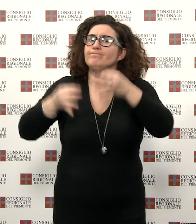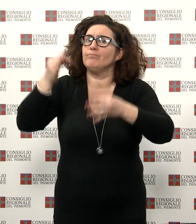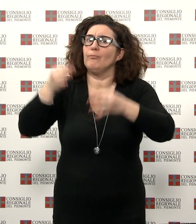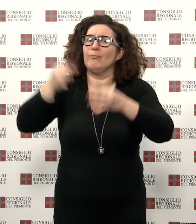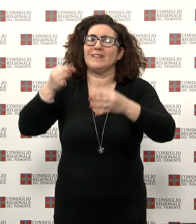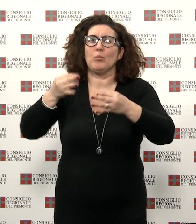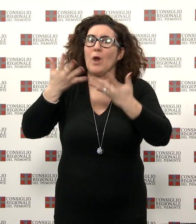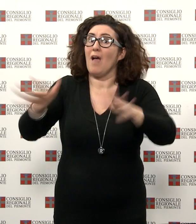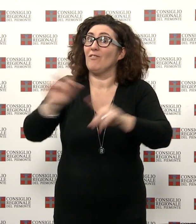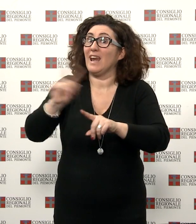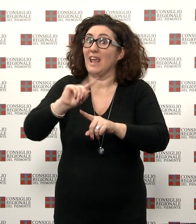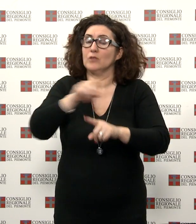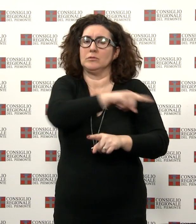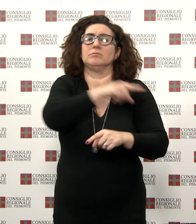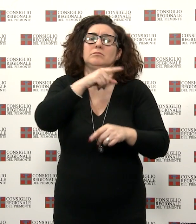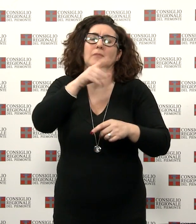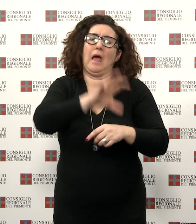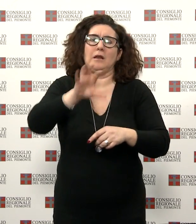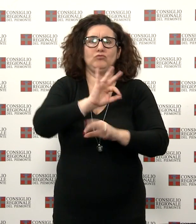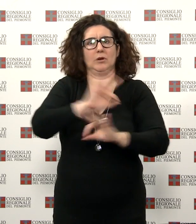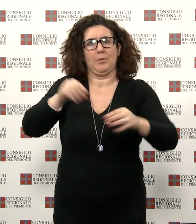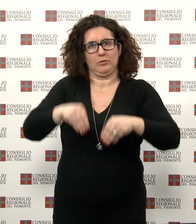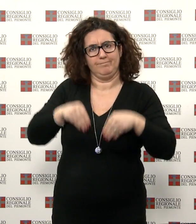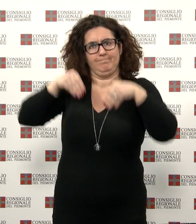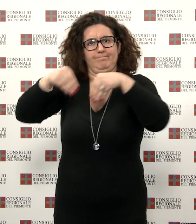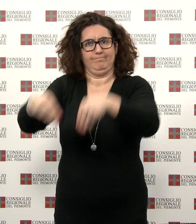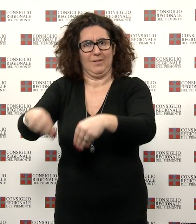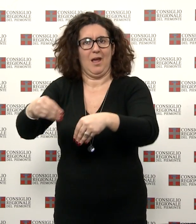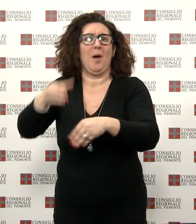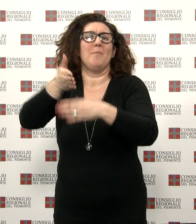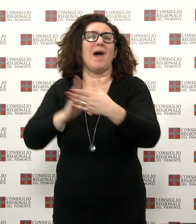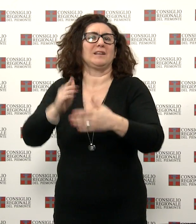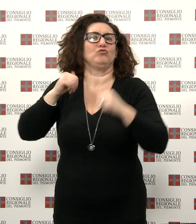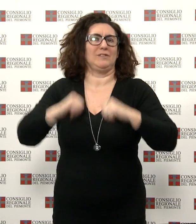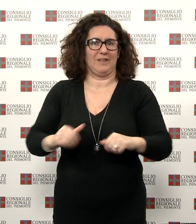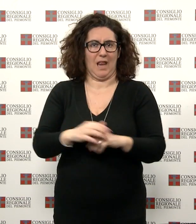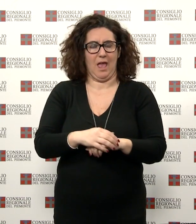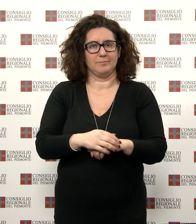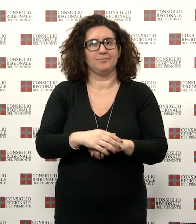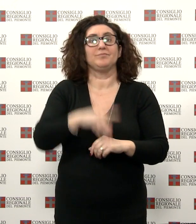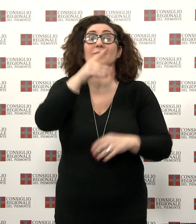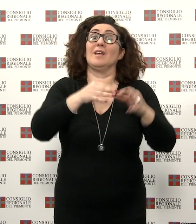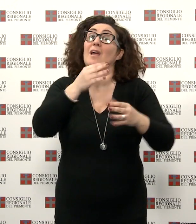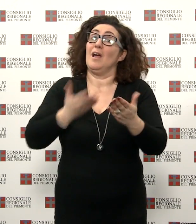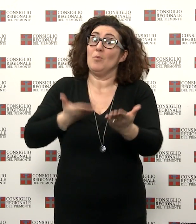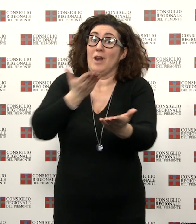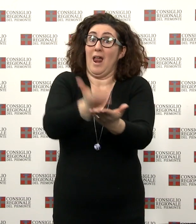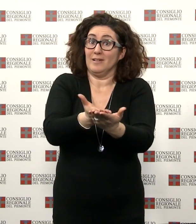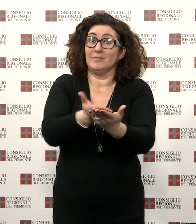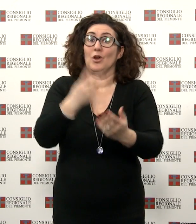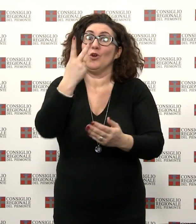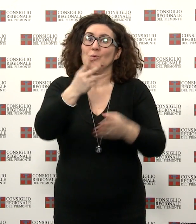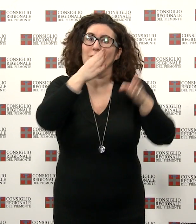In chiusura sono stati approvati due documenti per il sostegno del turismo invernale e due sulla cessione di Versalis da parte di